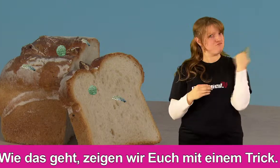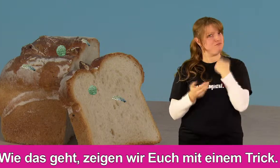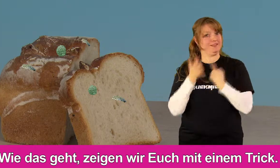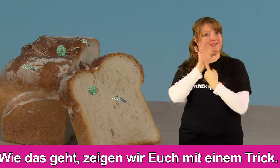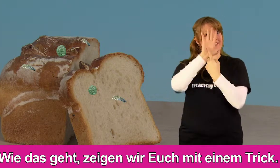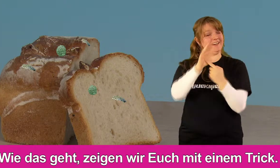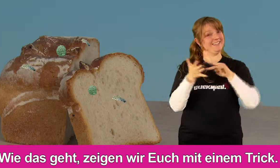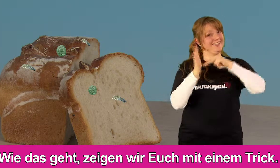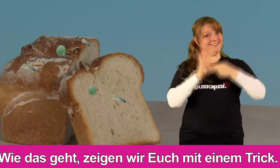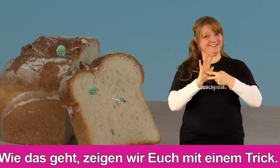euch mit einem Trick.